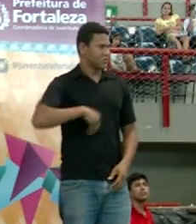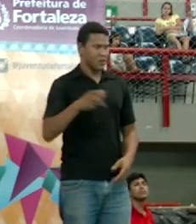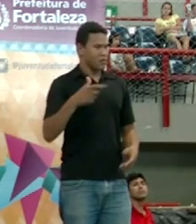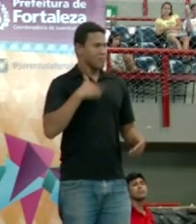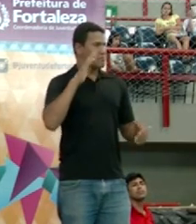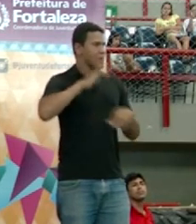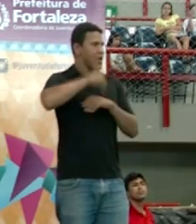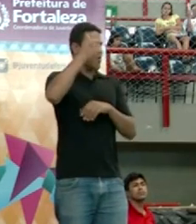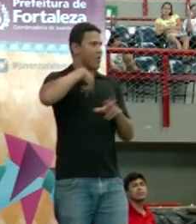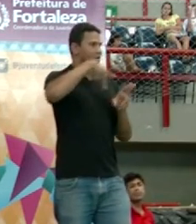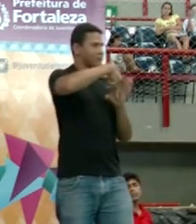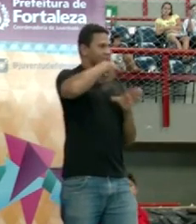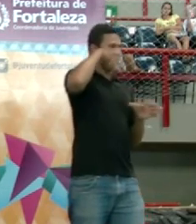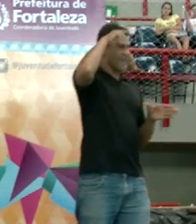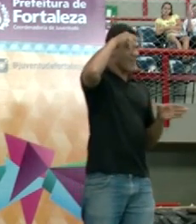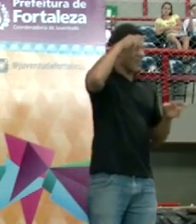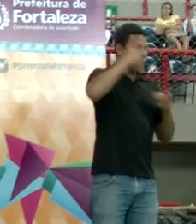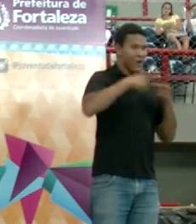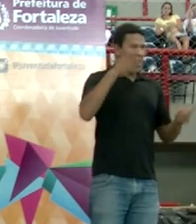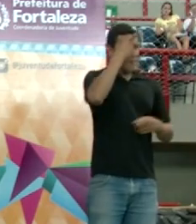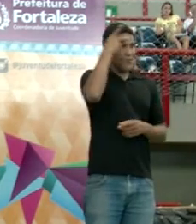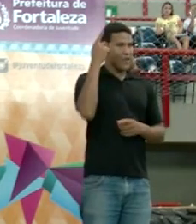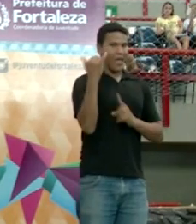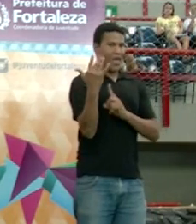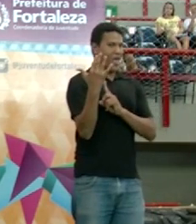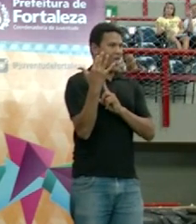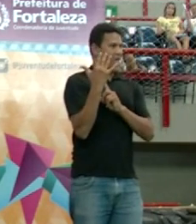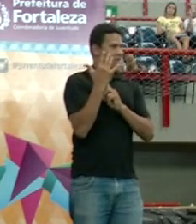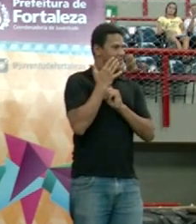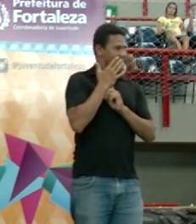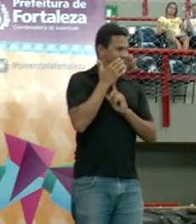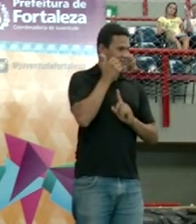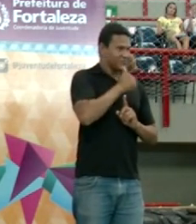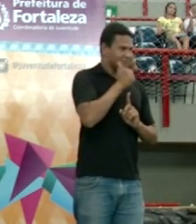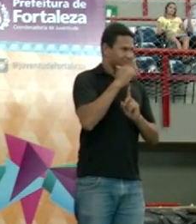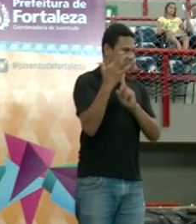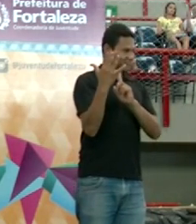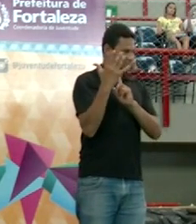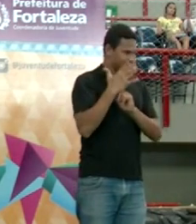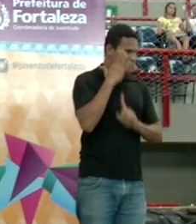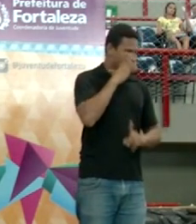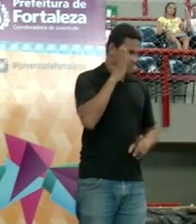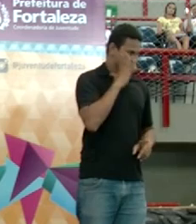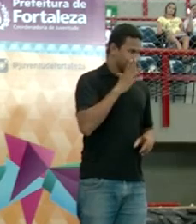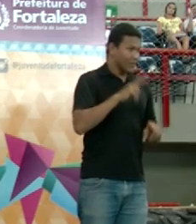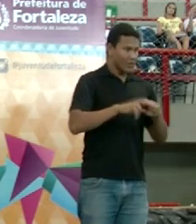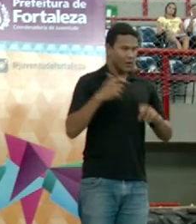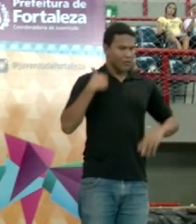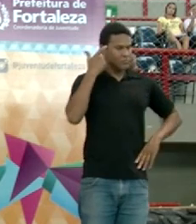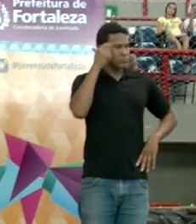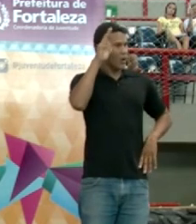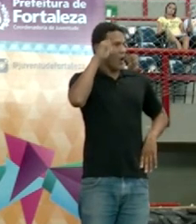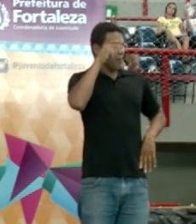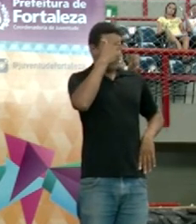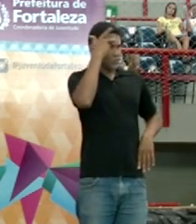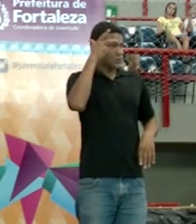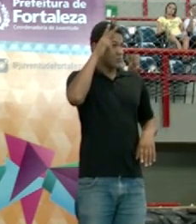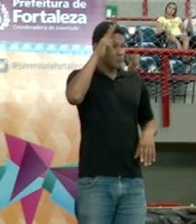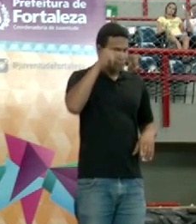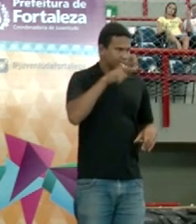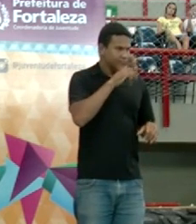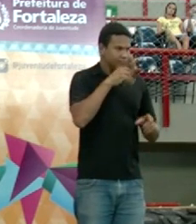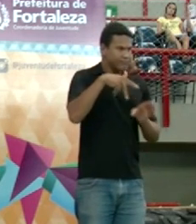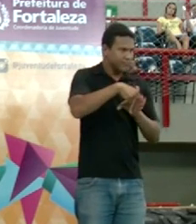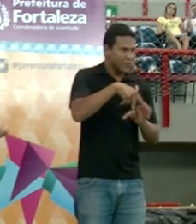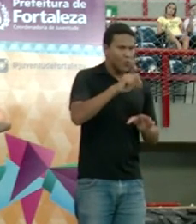meu Deus, ele é cavaleiro. Tá certo? E a literatura ajudou o cavaleiro a ser tido como uma figura o quê?